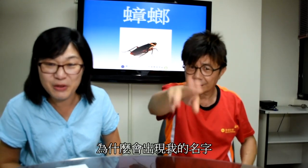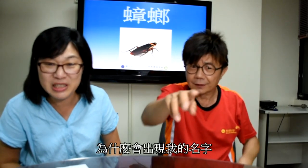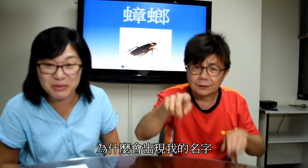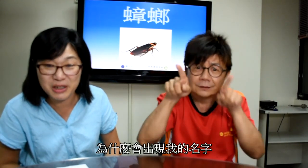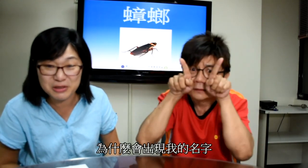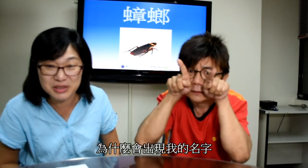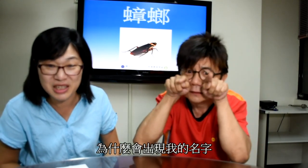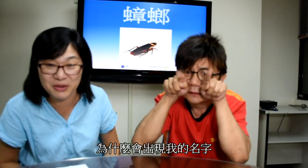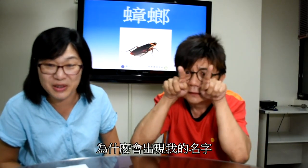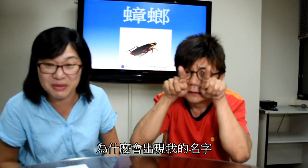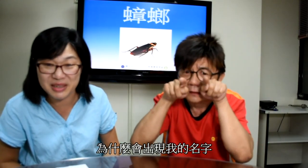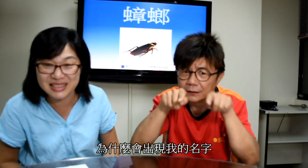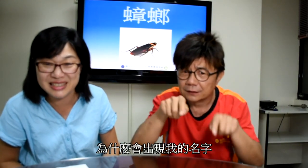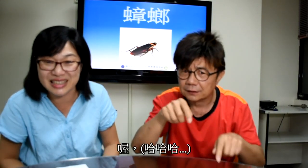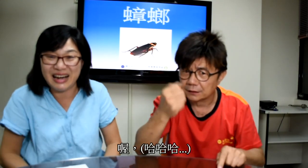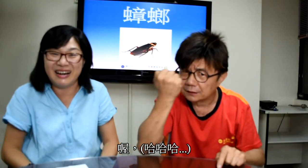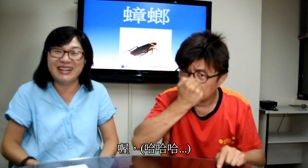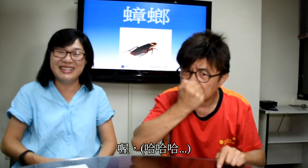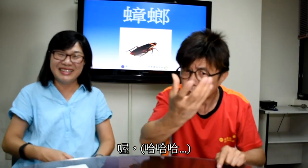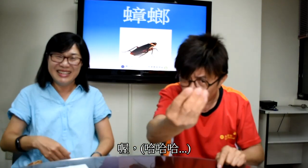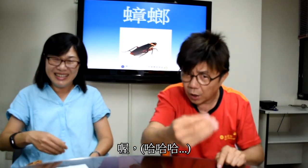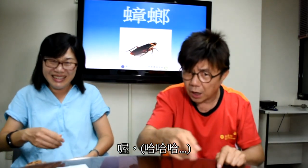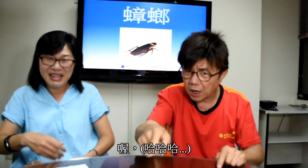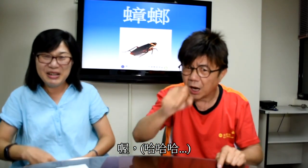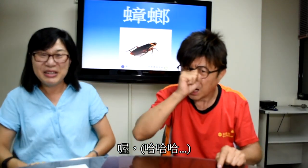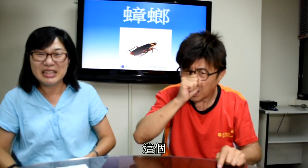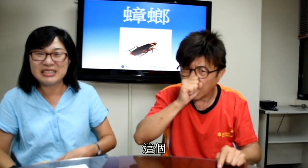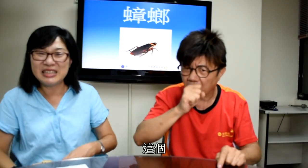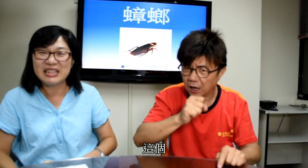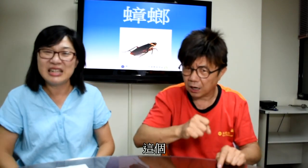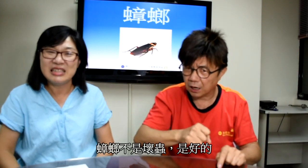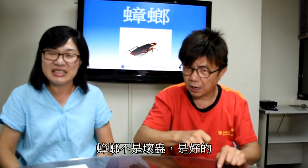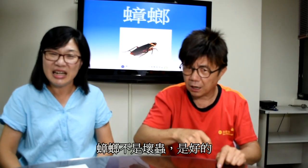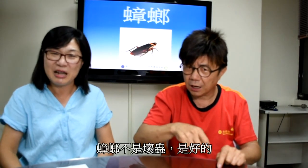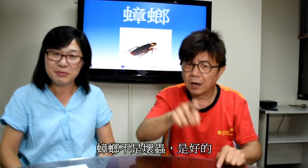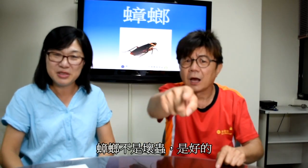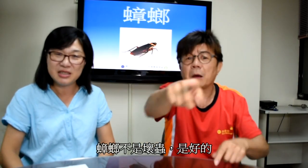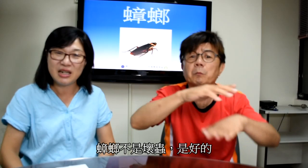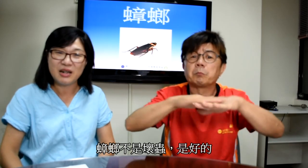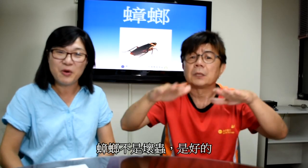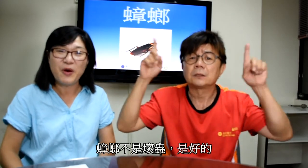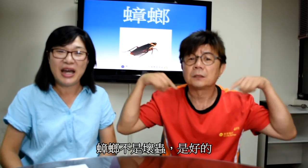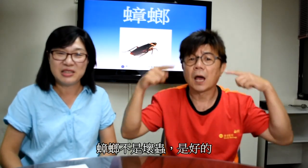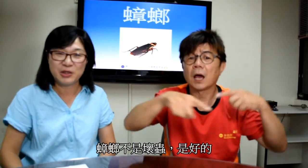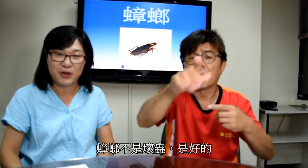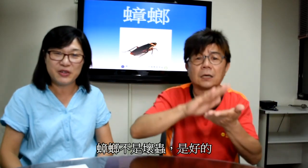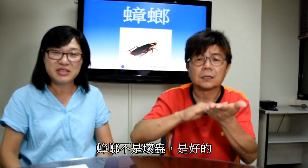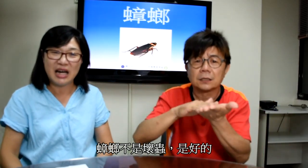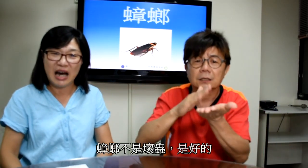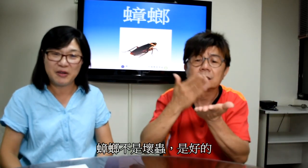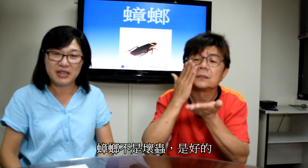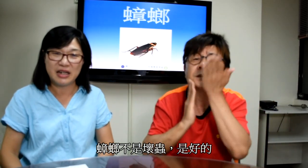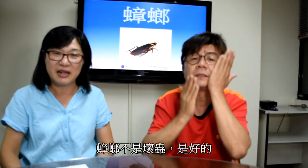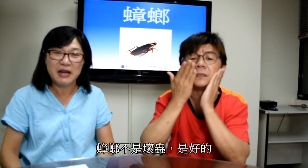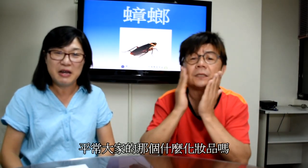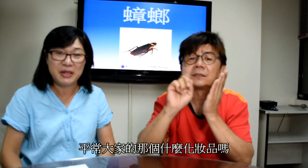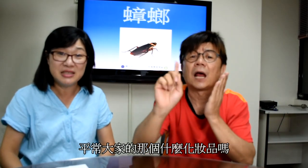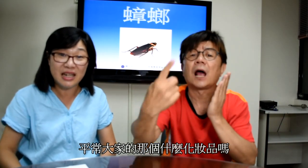什么会出现我的名字哦？这个蟑螂不是坏虫，是好的。平常大